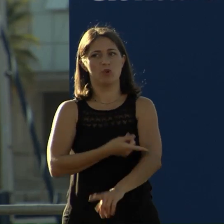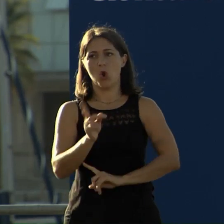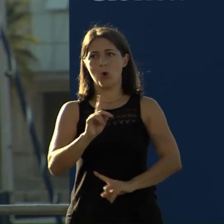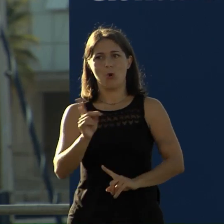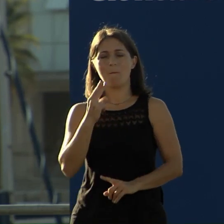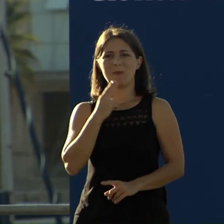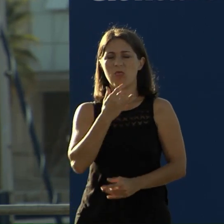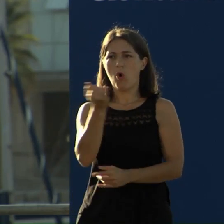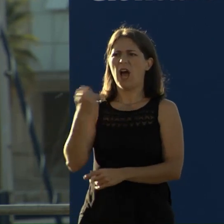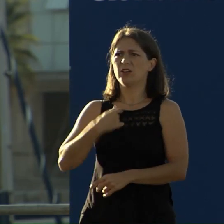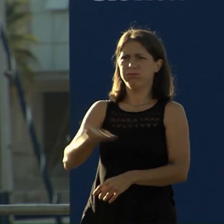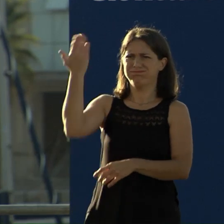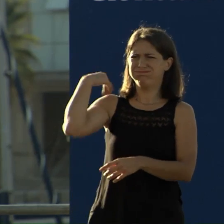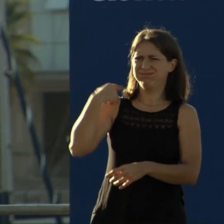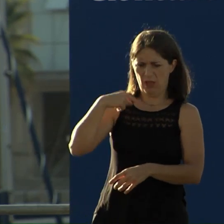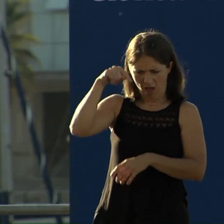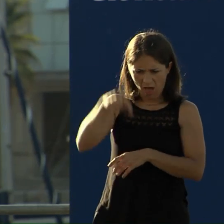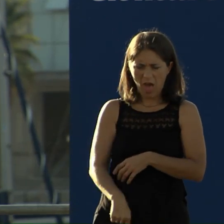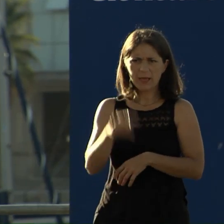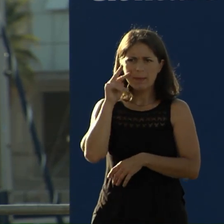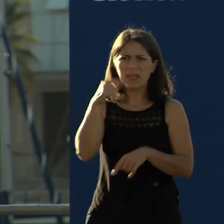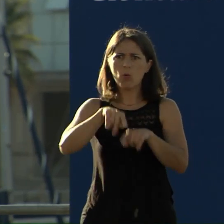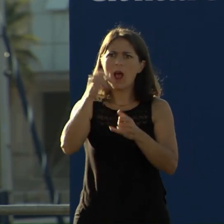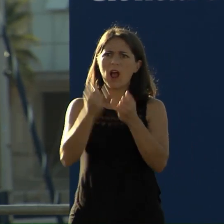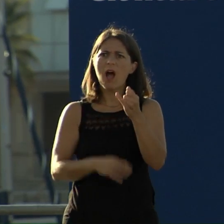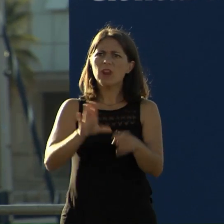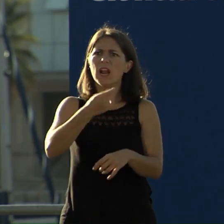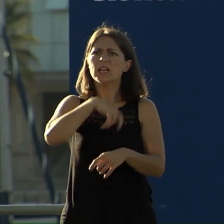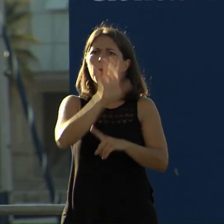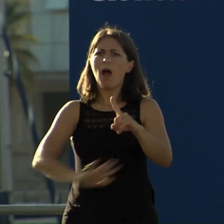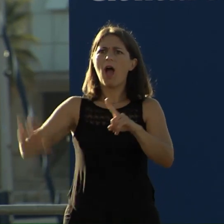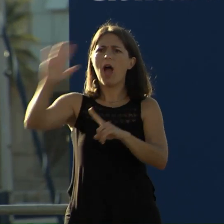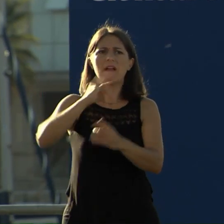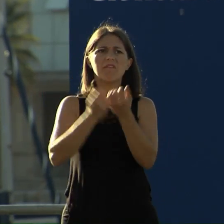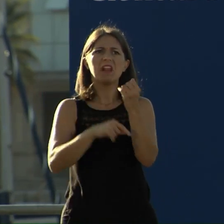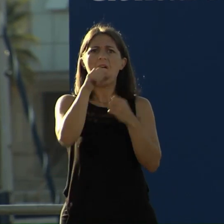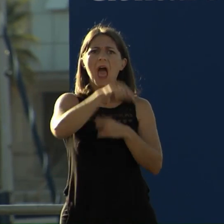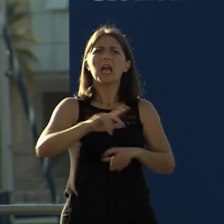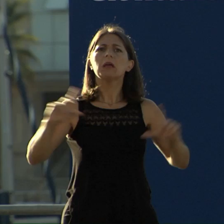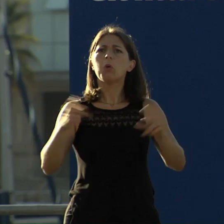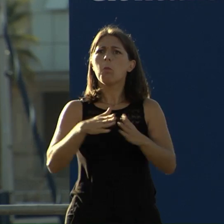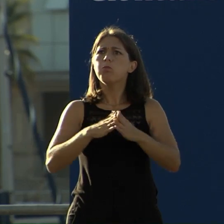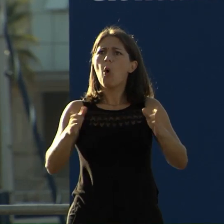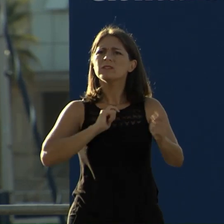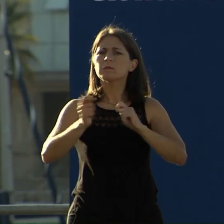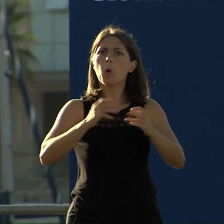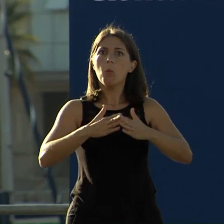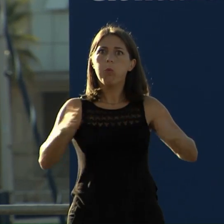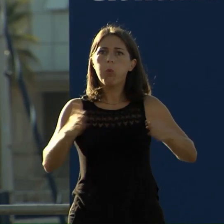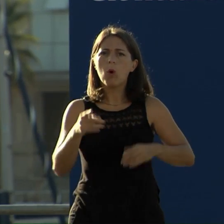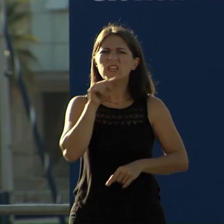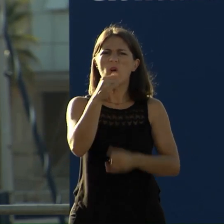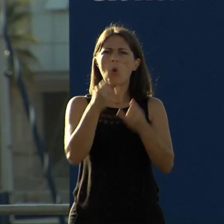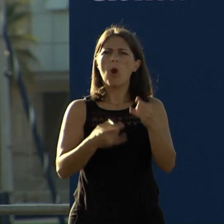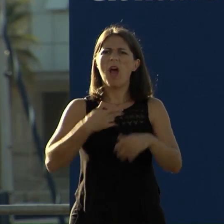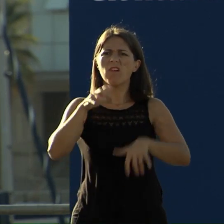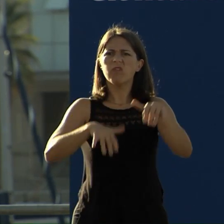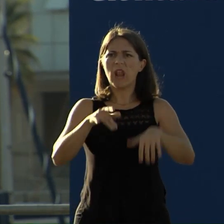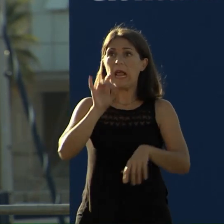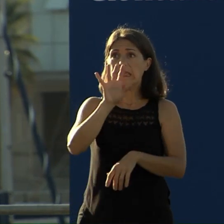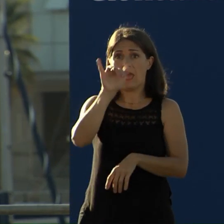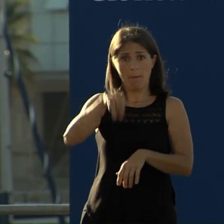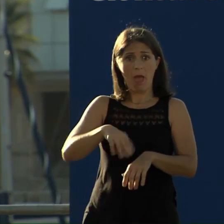lo que pasó. Trending topic en todo el Estado español cuando por primera vez le entrevistaron en la televisión. Esa fue la primera traducción electoral